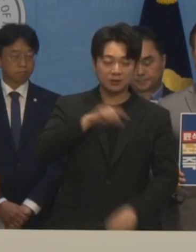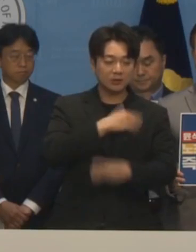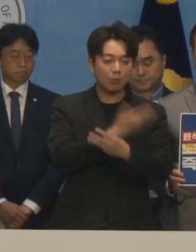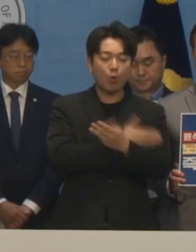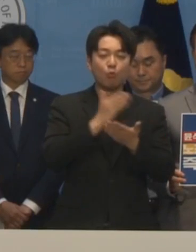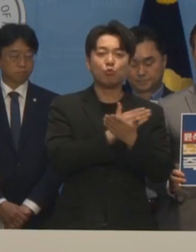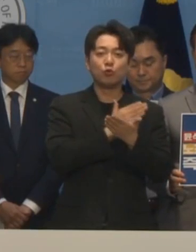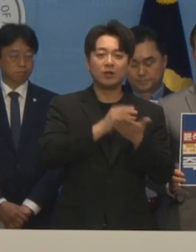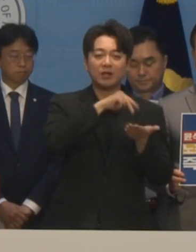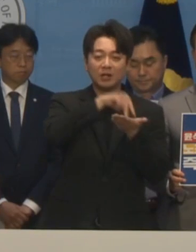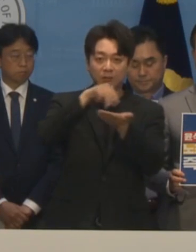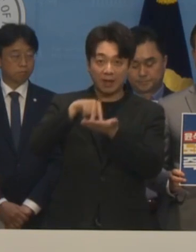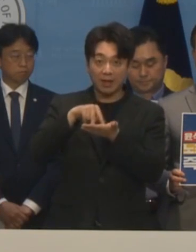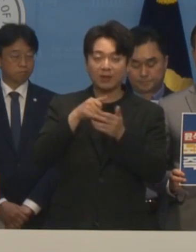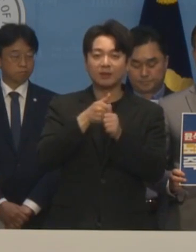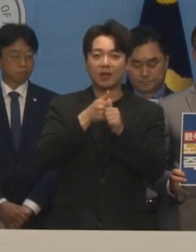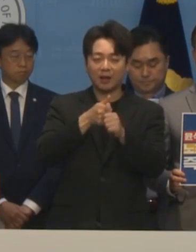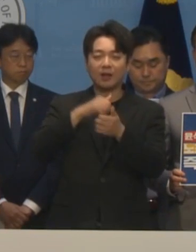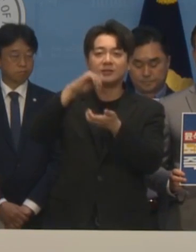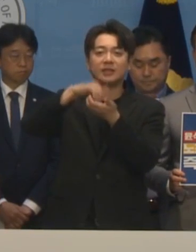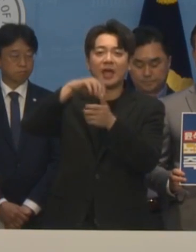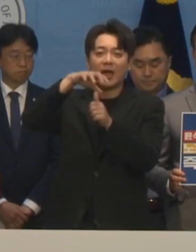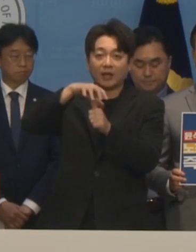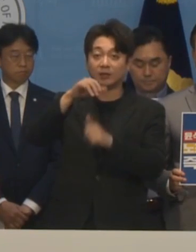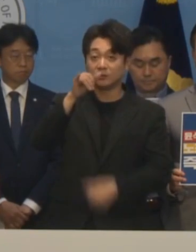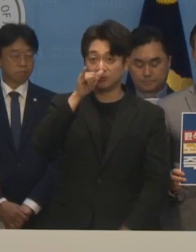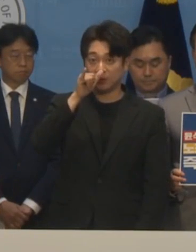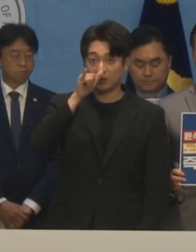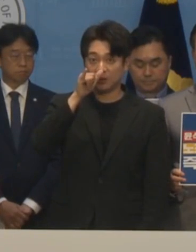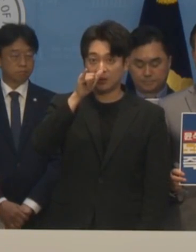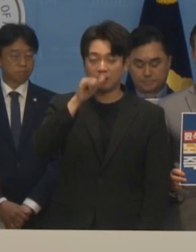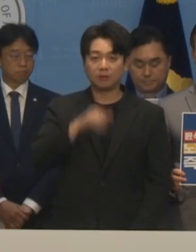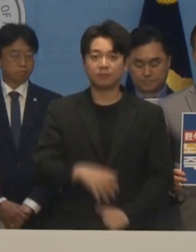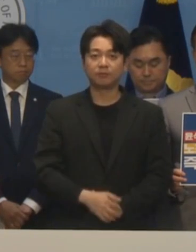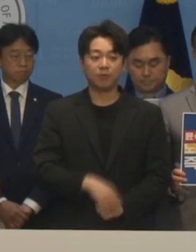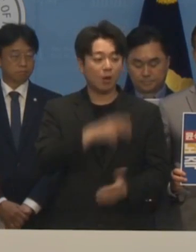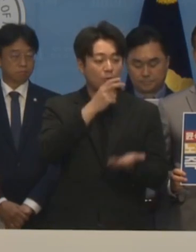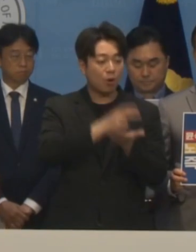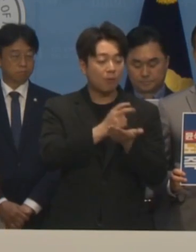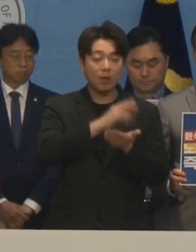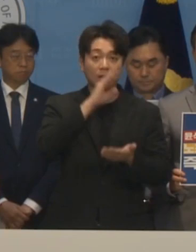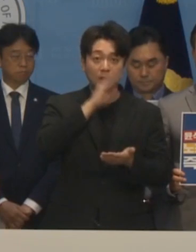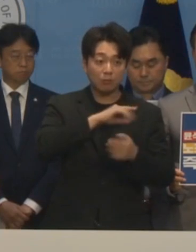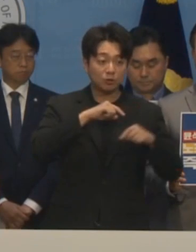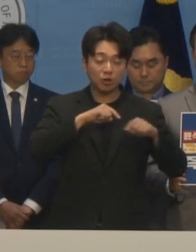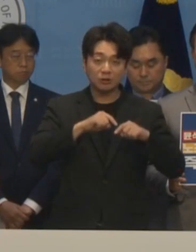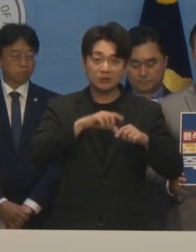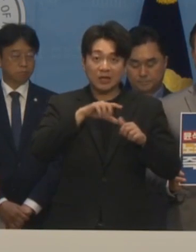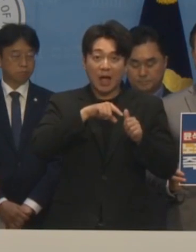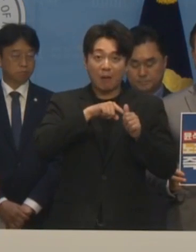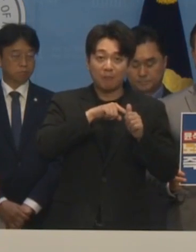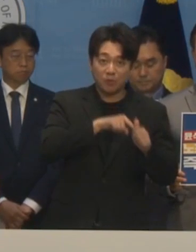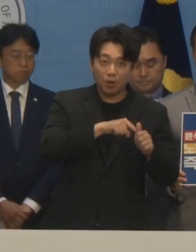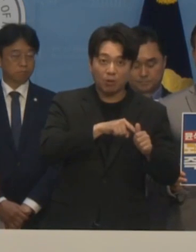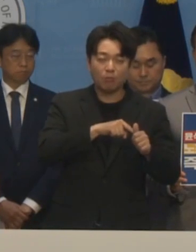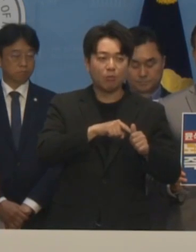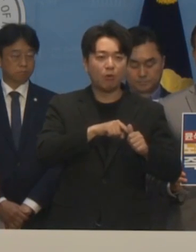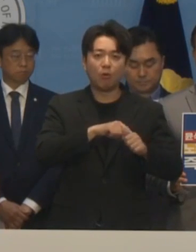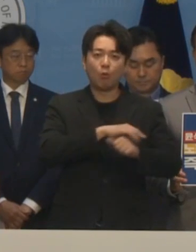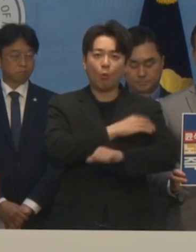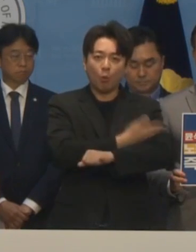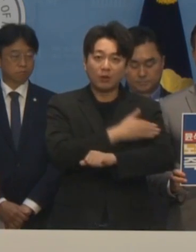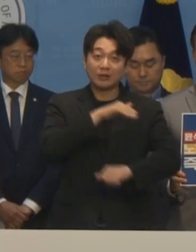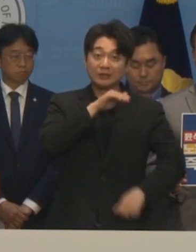내재적 한계를 갖습니다. 법률안의 위헌성, 집행 불가능성, 부당한 정치적 압력이나 다른 국가 권력의 권한